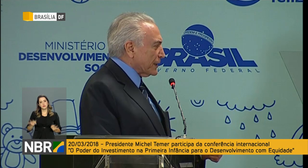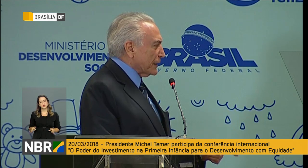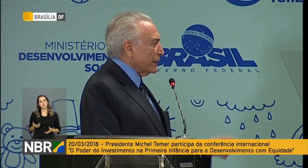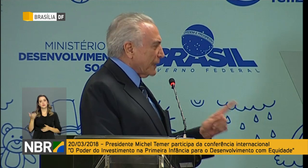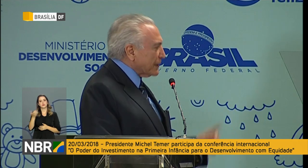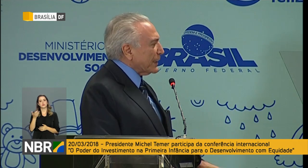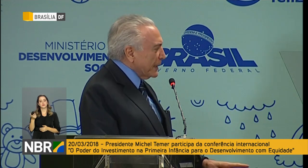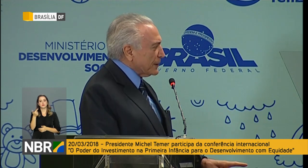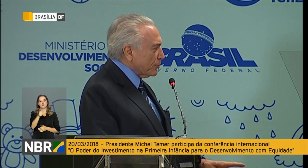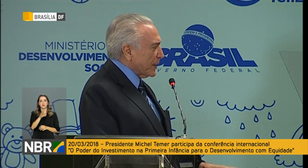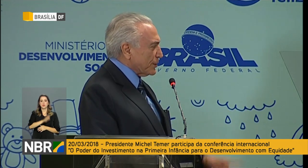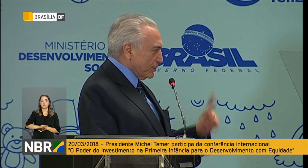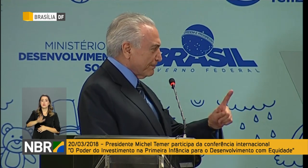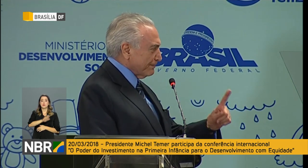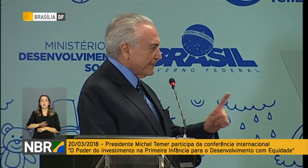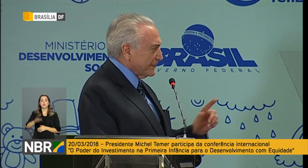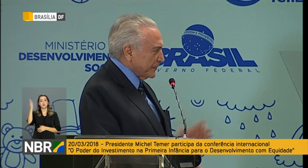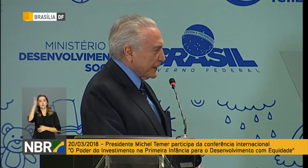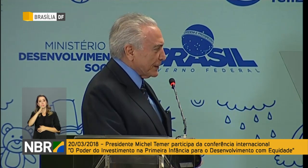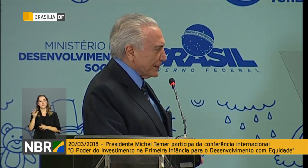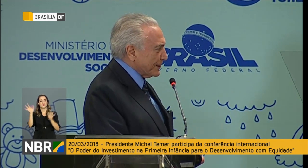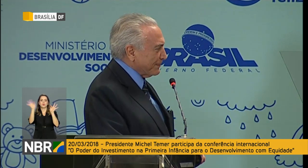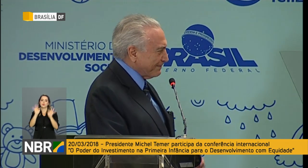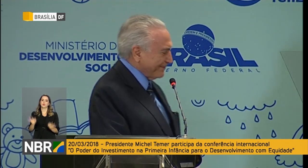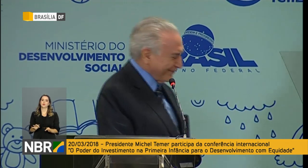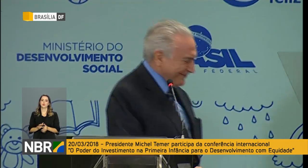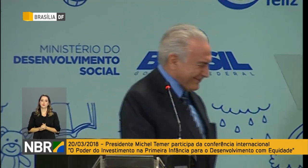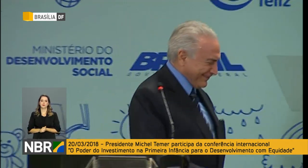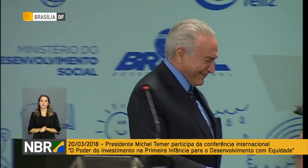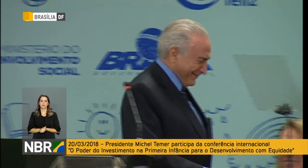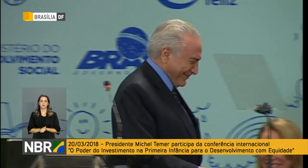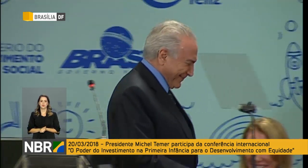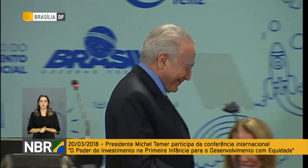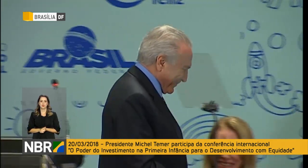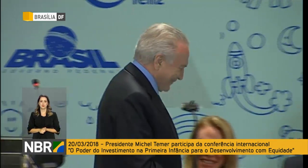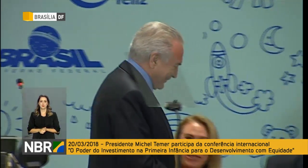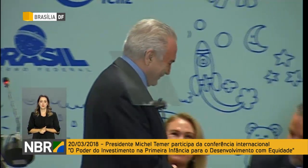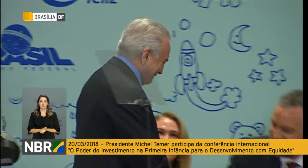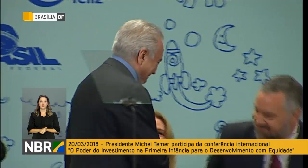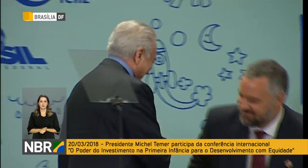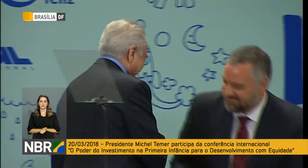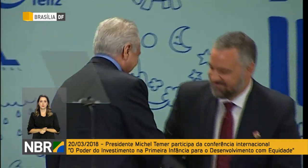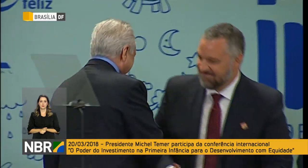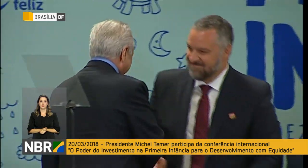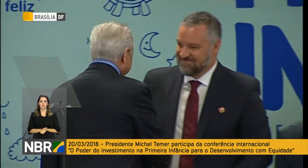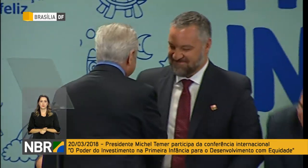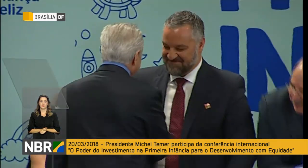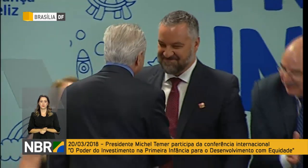queremos fazer as crianças do Brasil felizes.